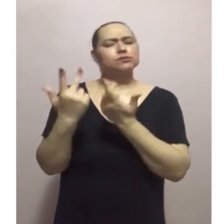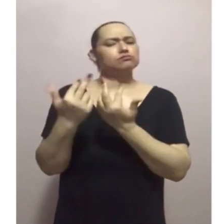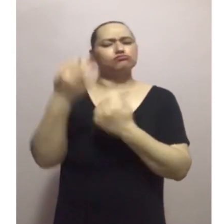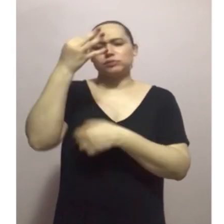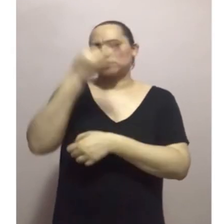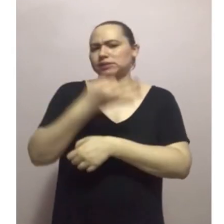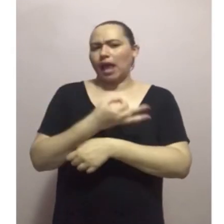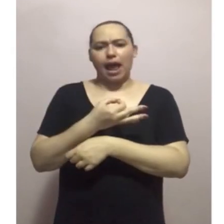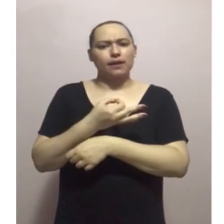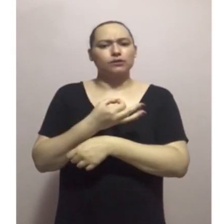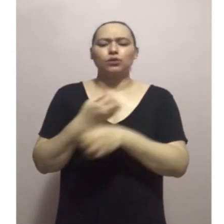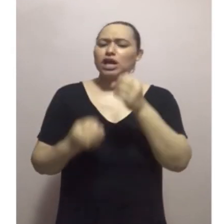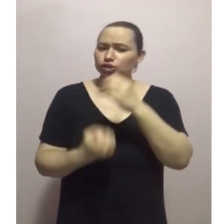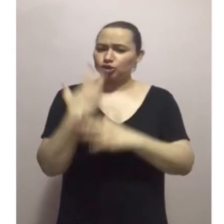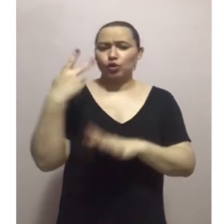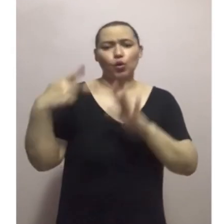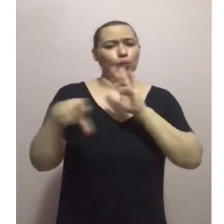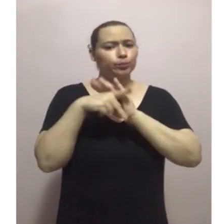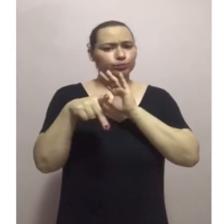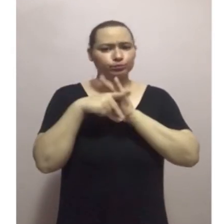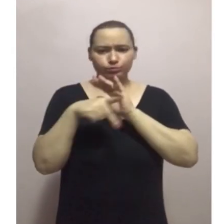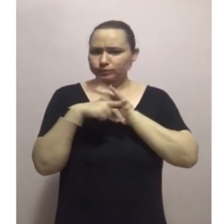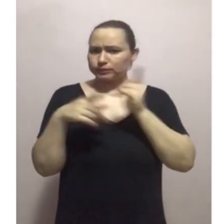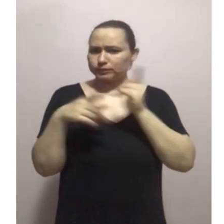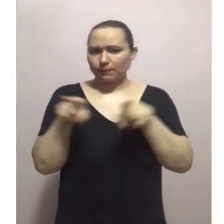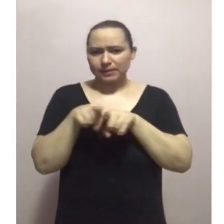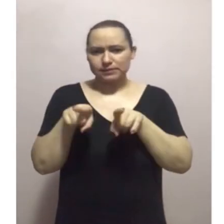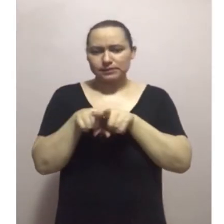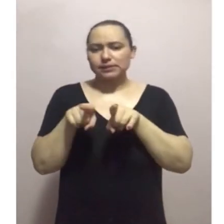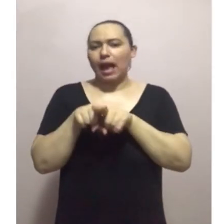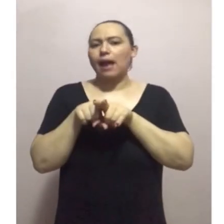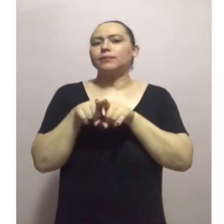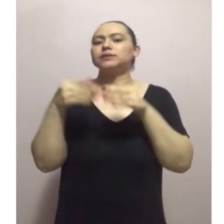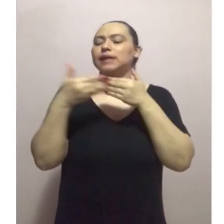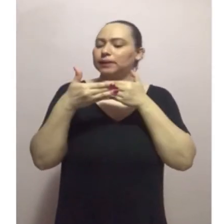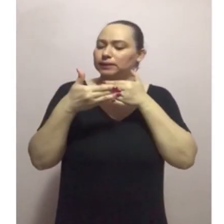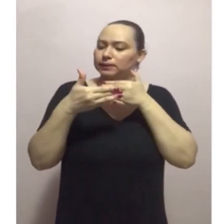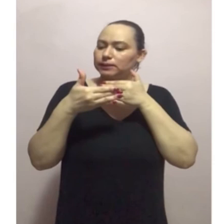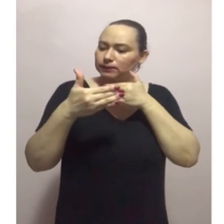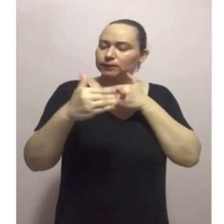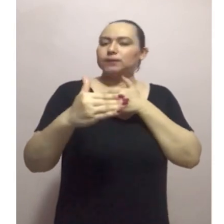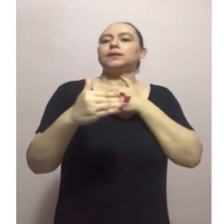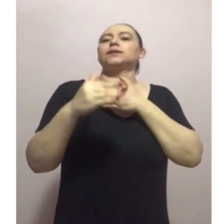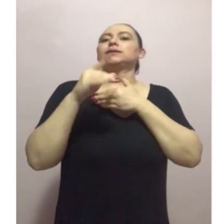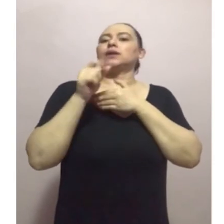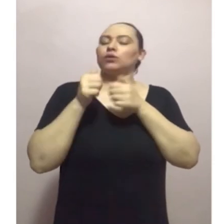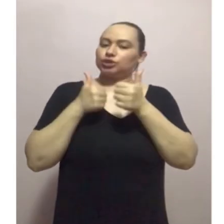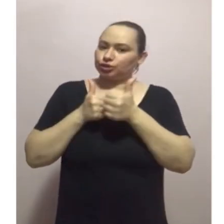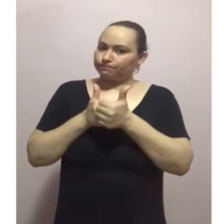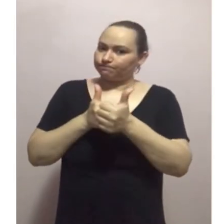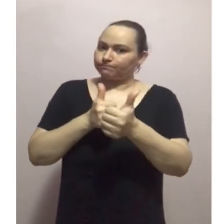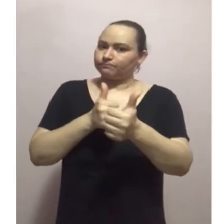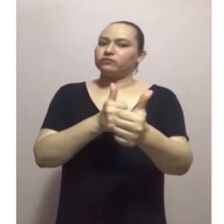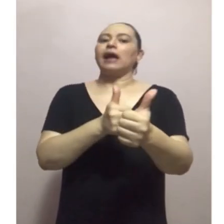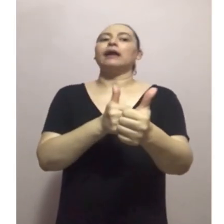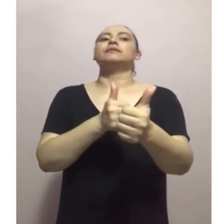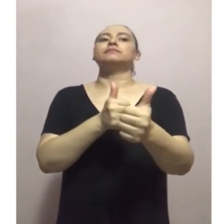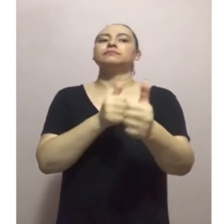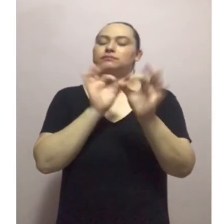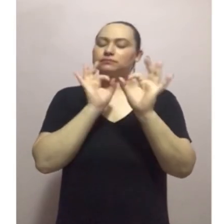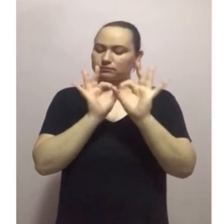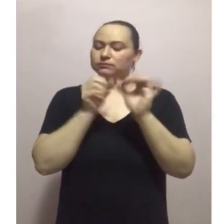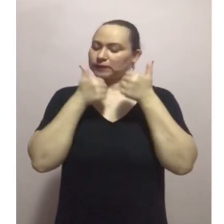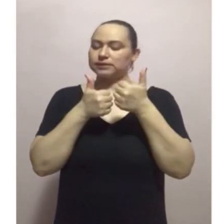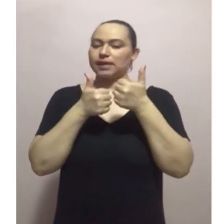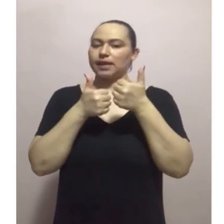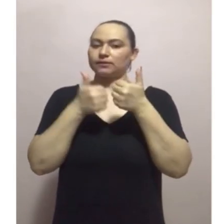um aprendizado muito grande no repertório da Bárbara, e daí eu segui mais confiante para fazer o Cacá, que